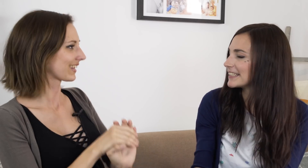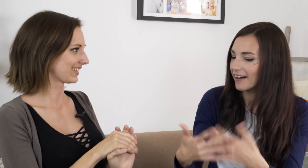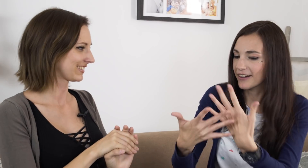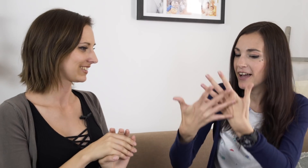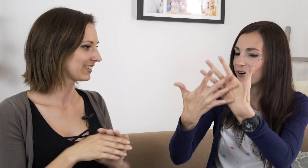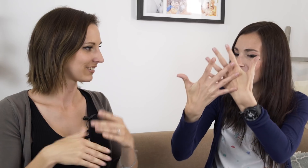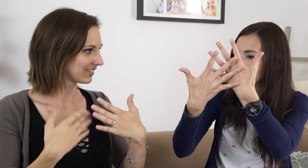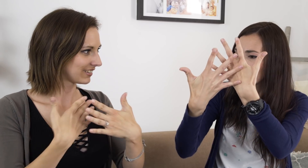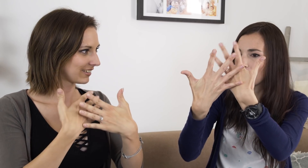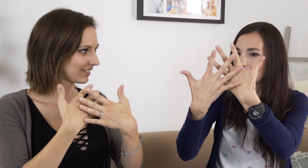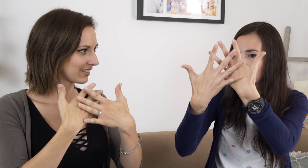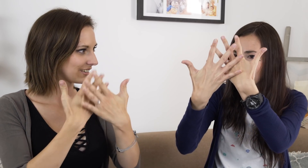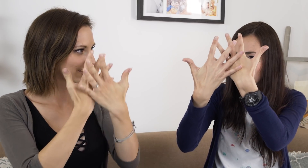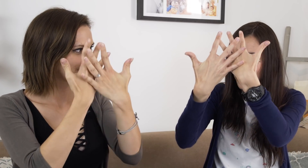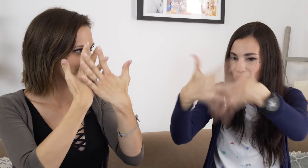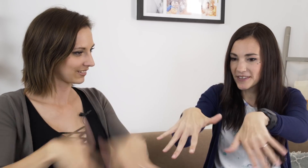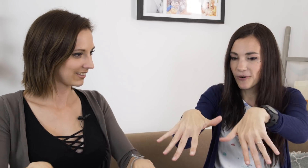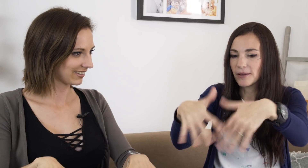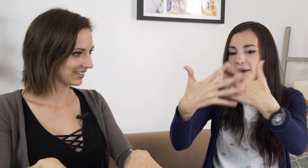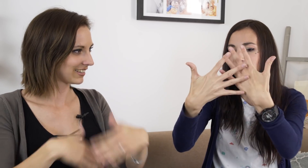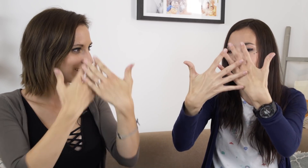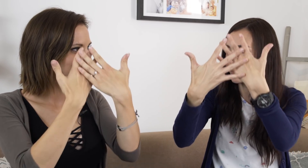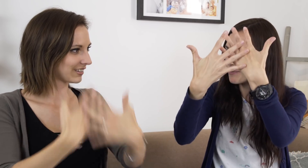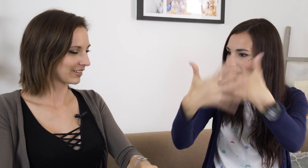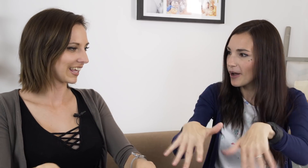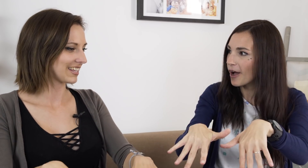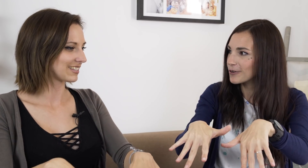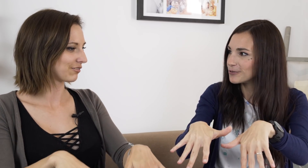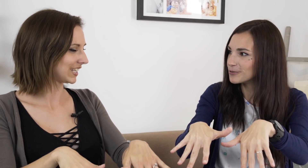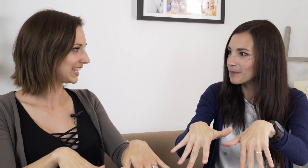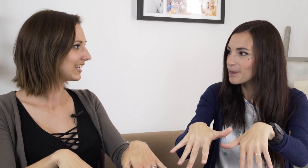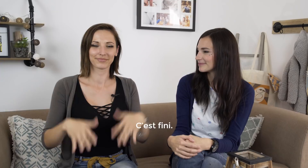finir, alors, on prend les mains, on les balance vers le bas, un coup. Fini.